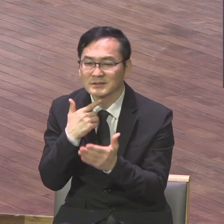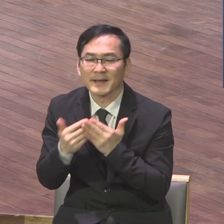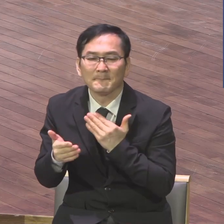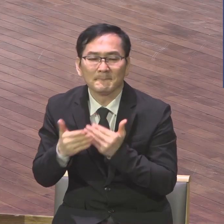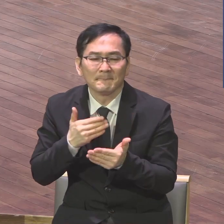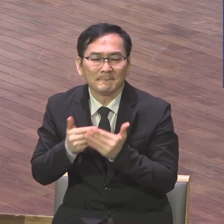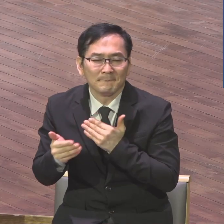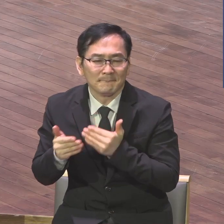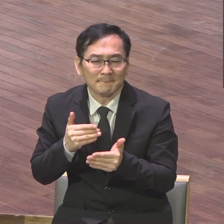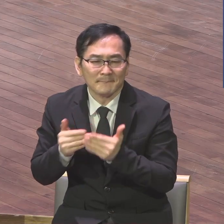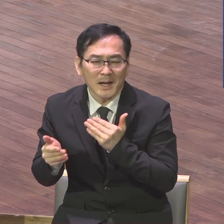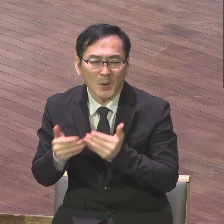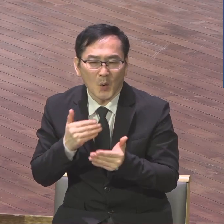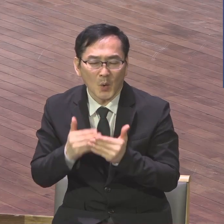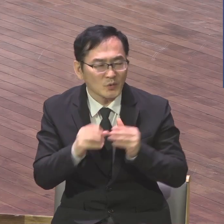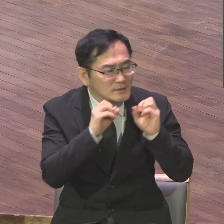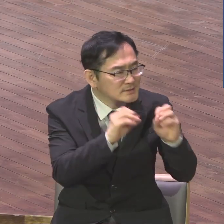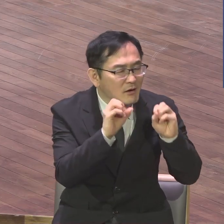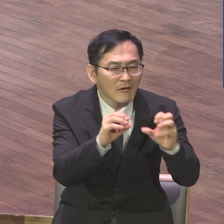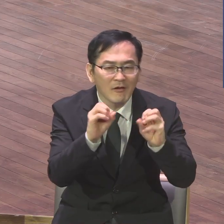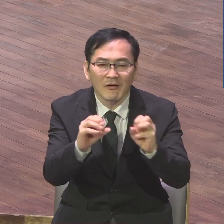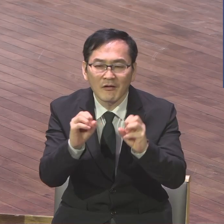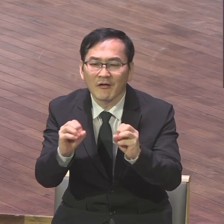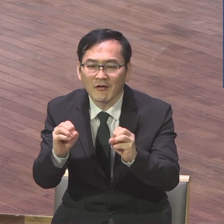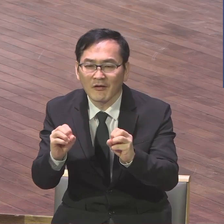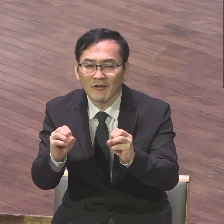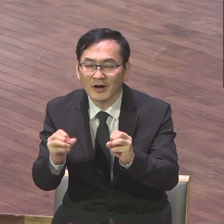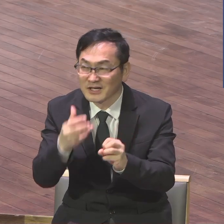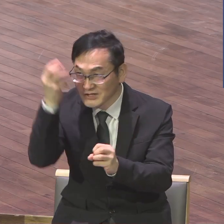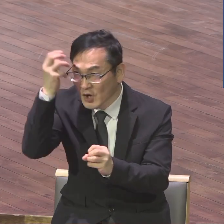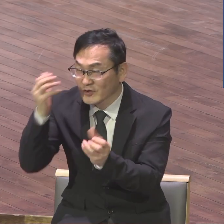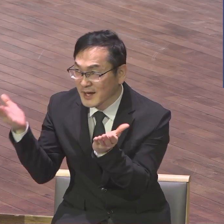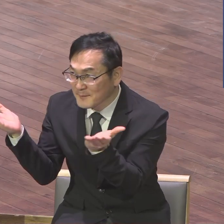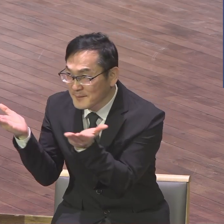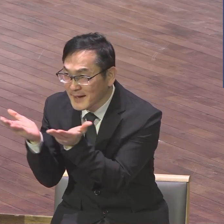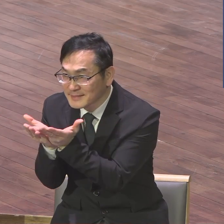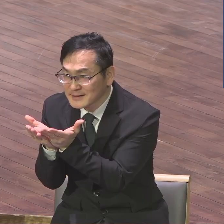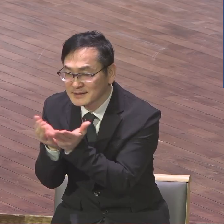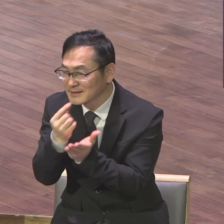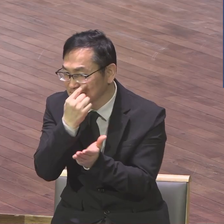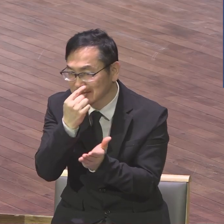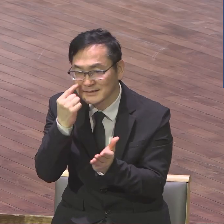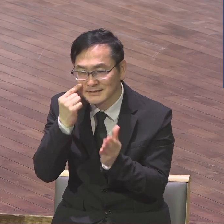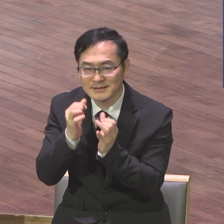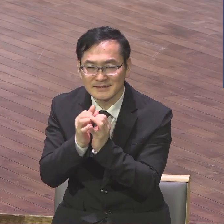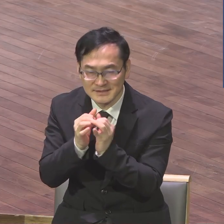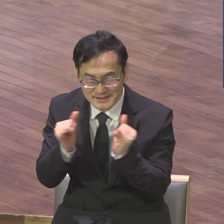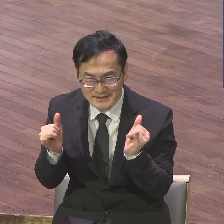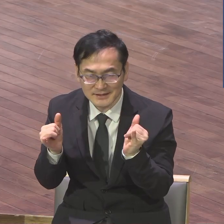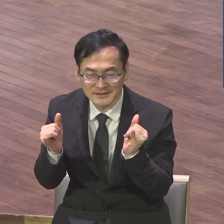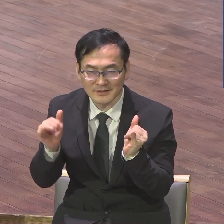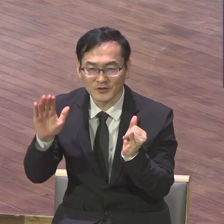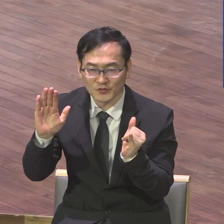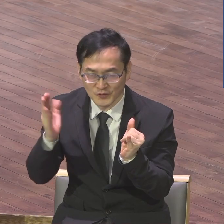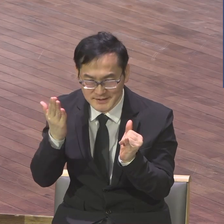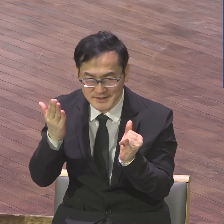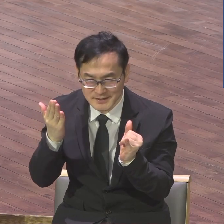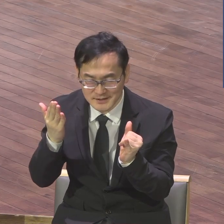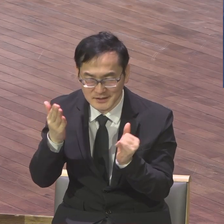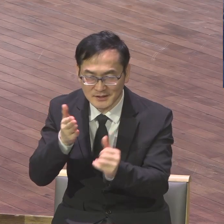이 사실을 증거하는 성경적 부활의 증인들 다 되시기를